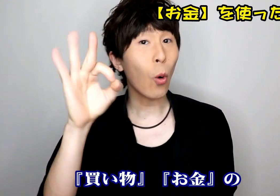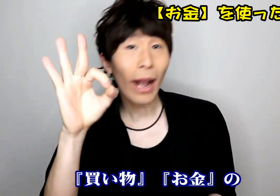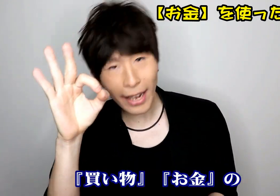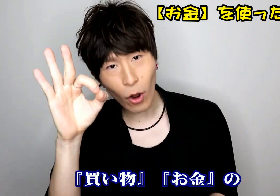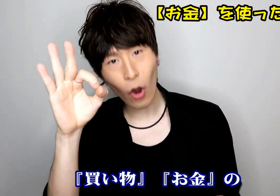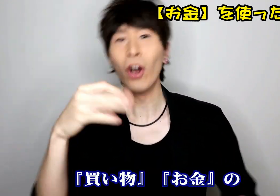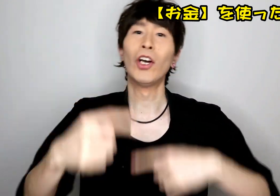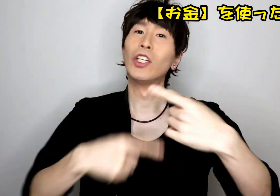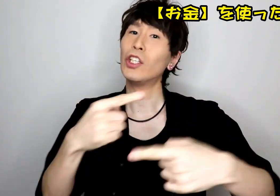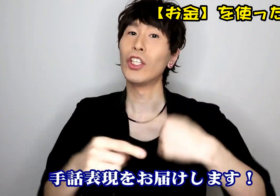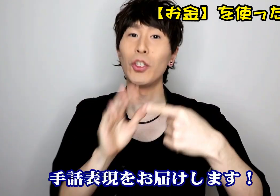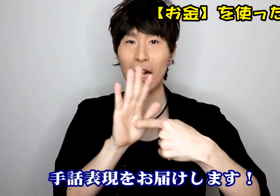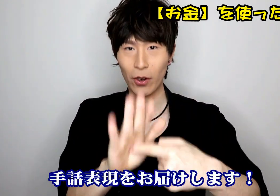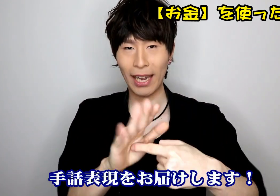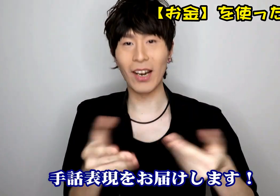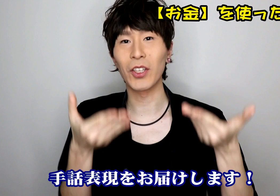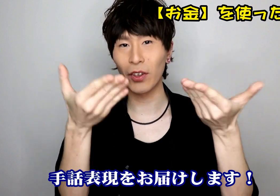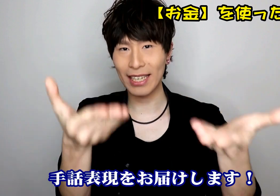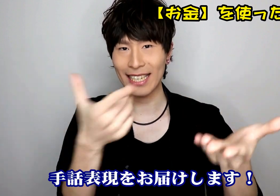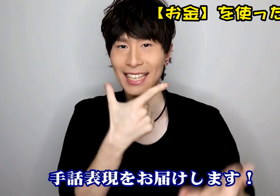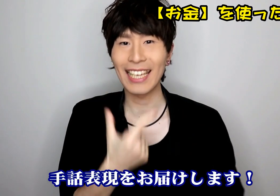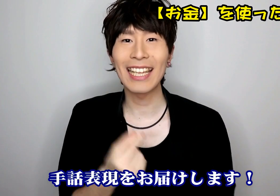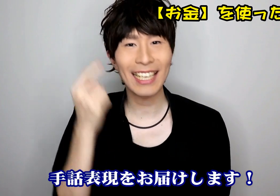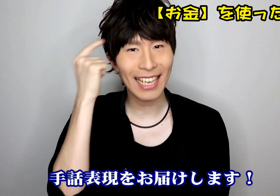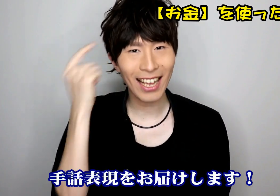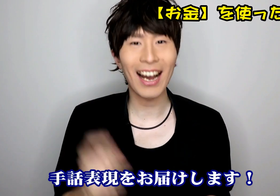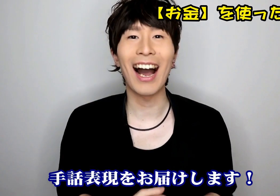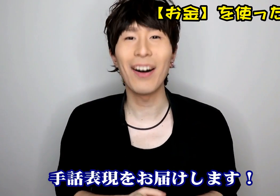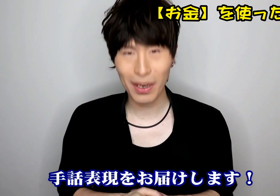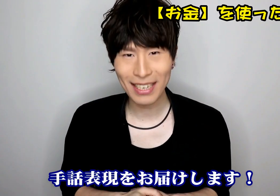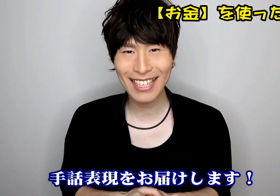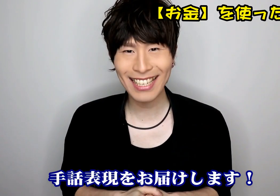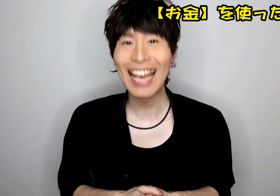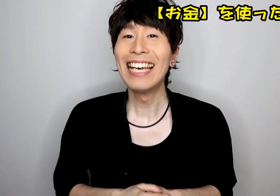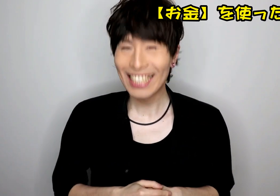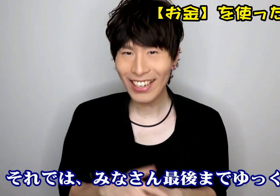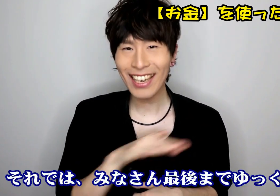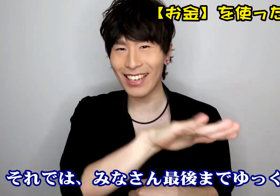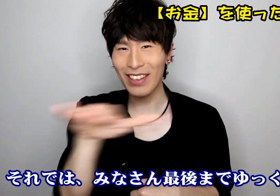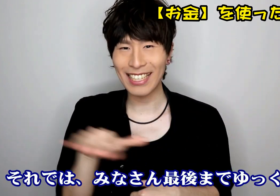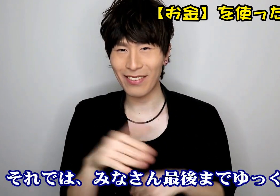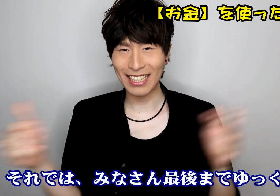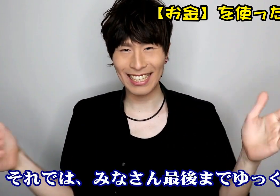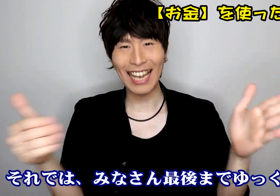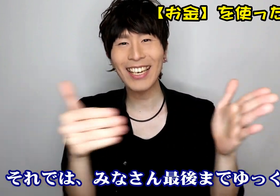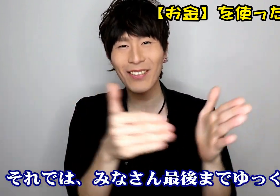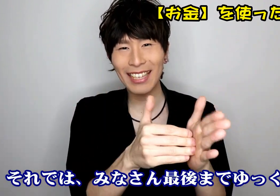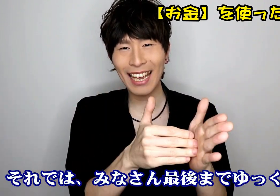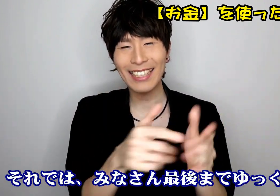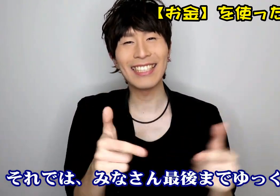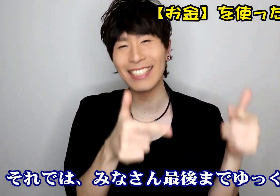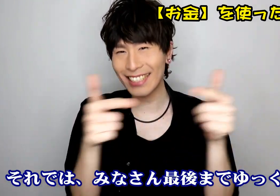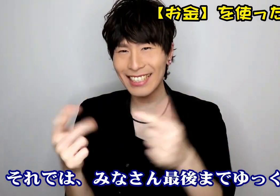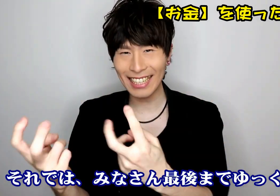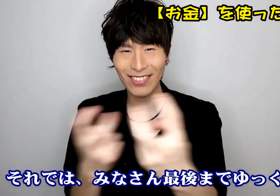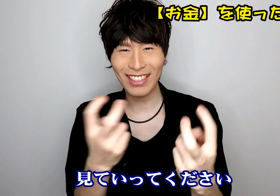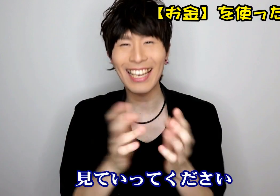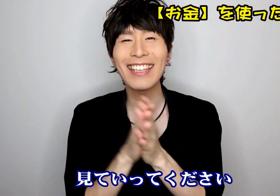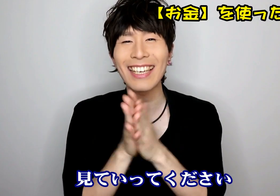金の手話表現お届けさせていただきたいと思います。それでは皆様、最後までゆっくり見ていって